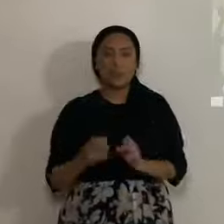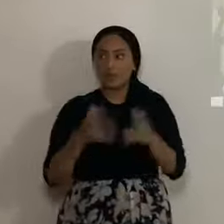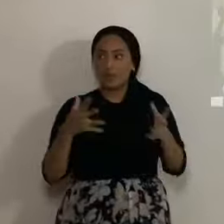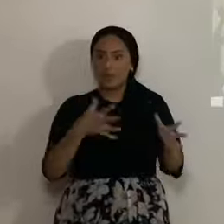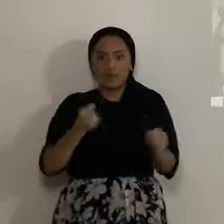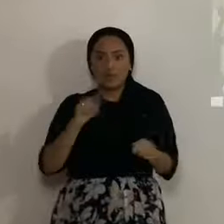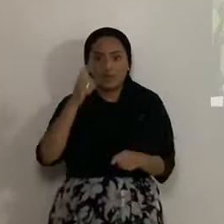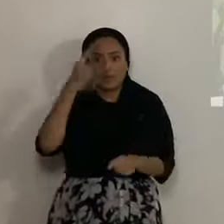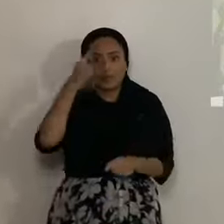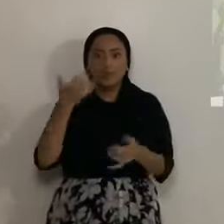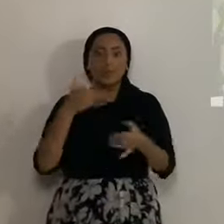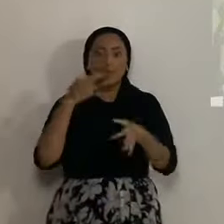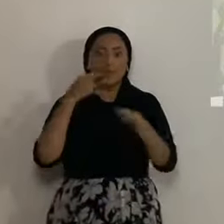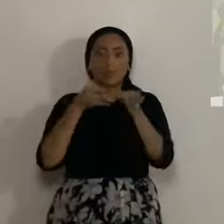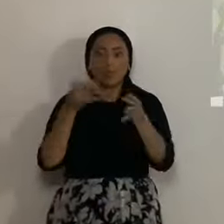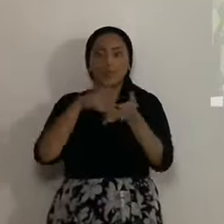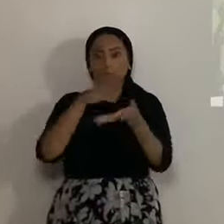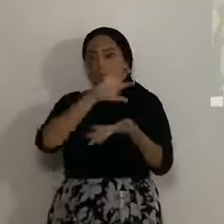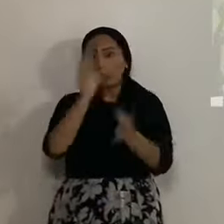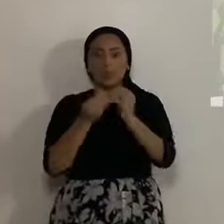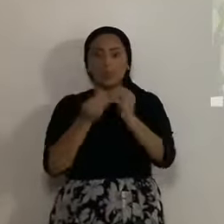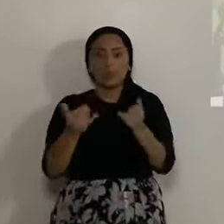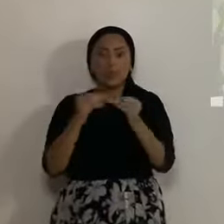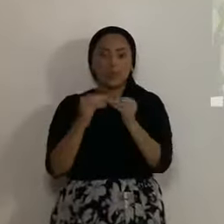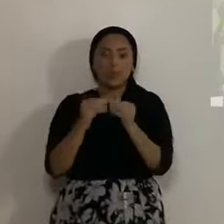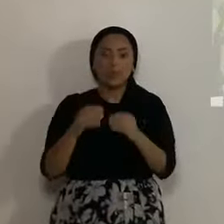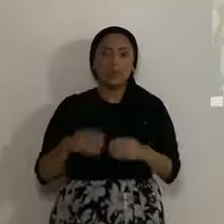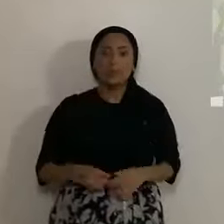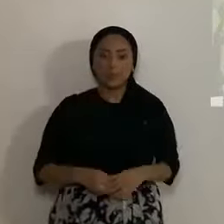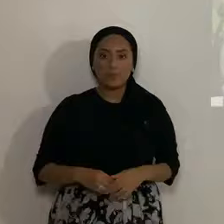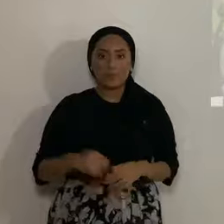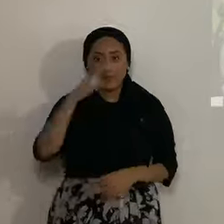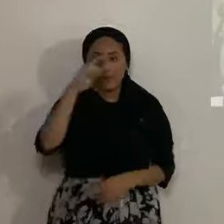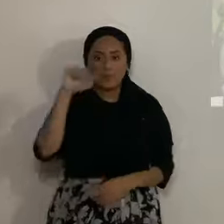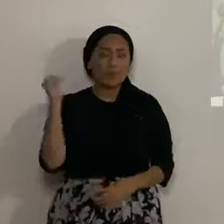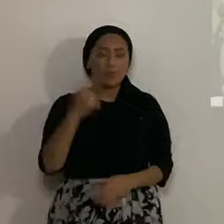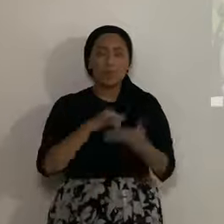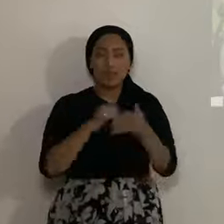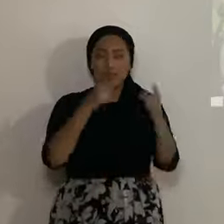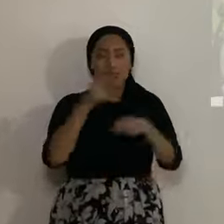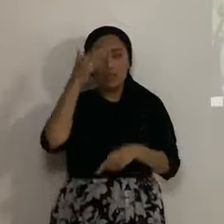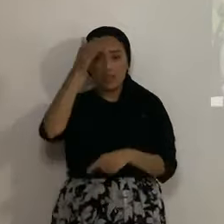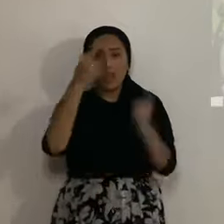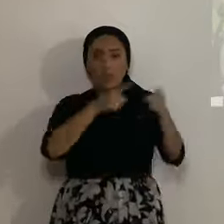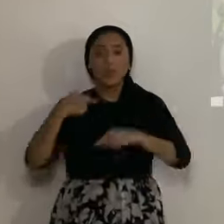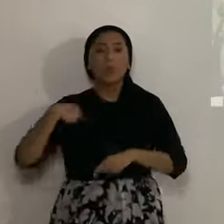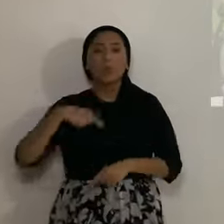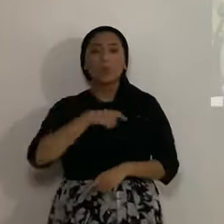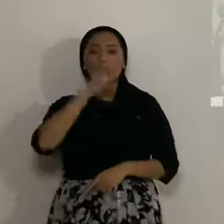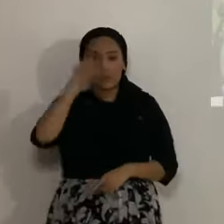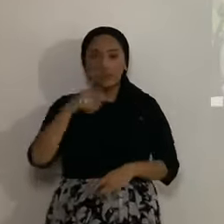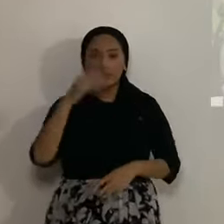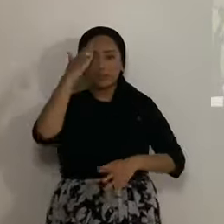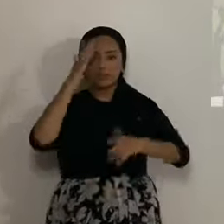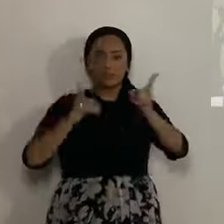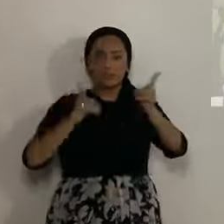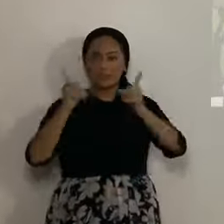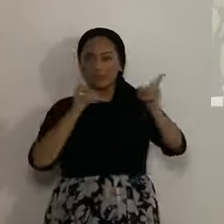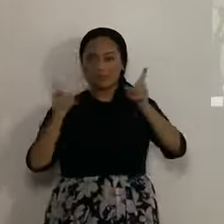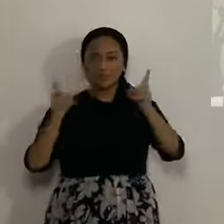rápido a la plática, pero ahorita vamos a ahondar y es que todo eso se va a ver y entonces nosotros vamos a tener que distinguir.